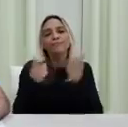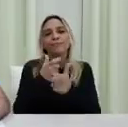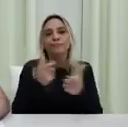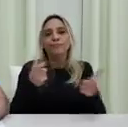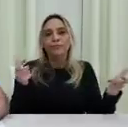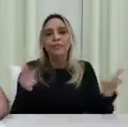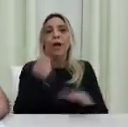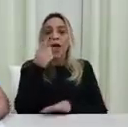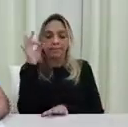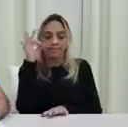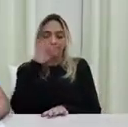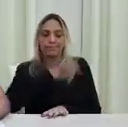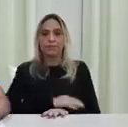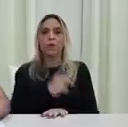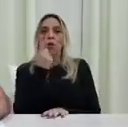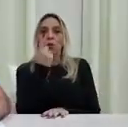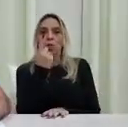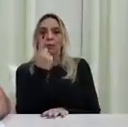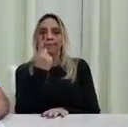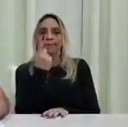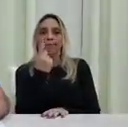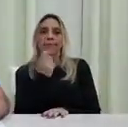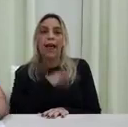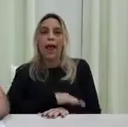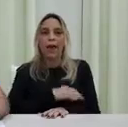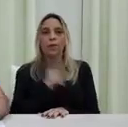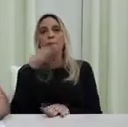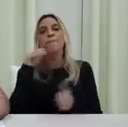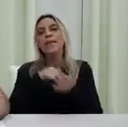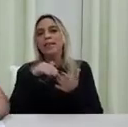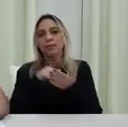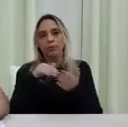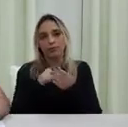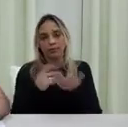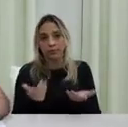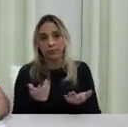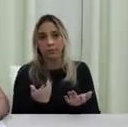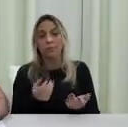por mês. Ok? É bem-vinda a proposta. Agora,